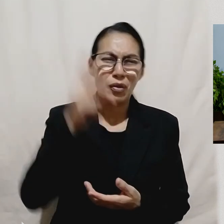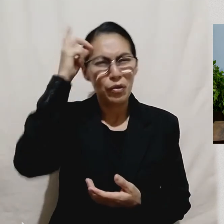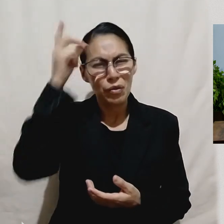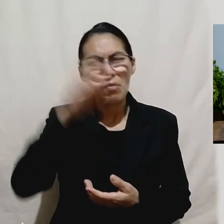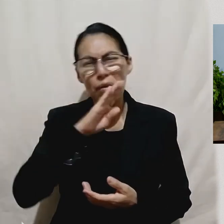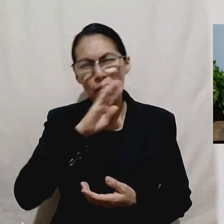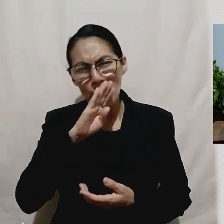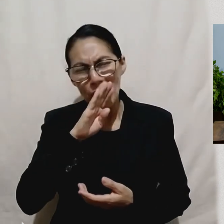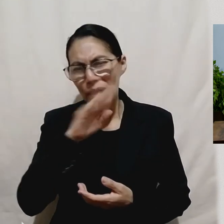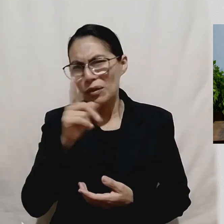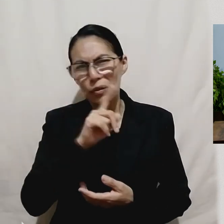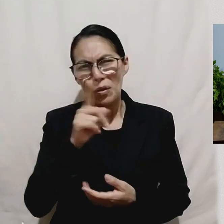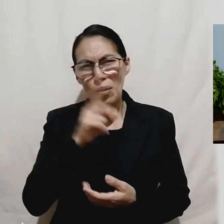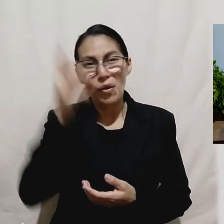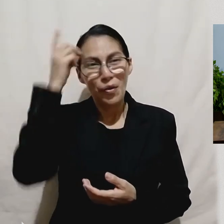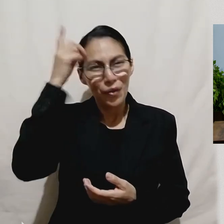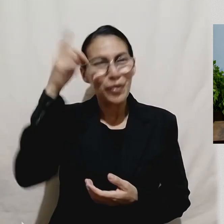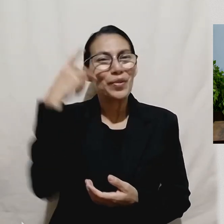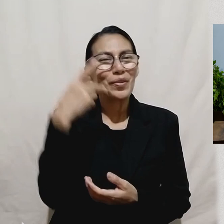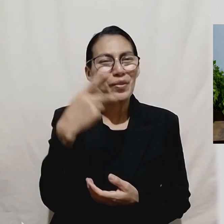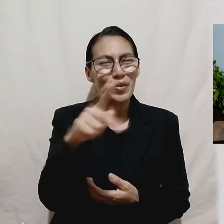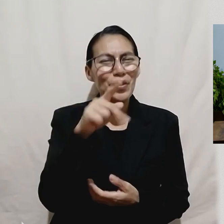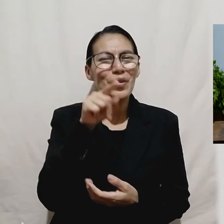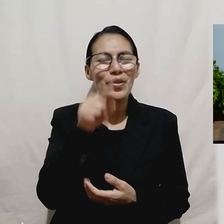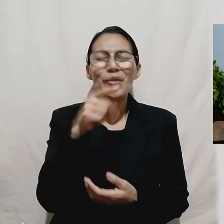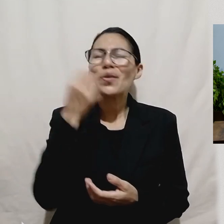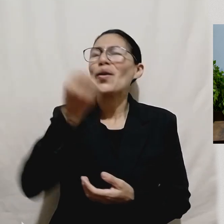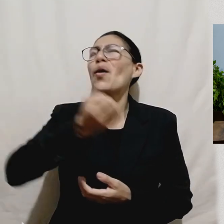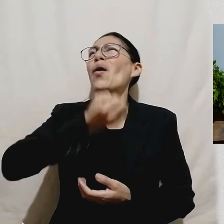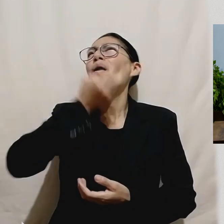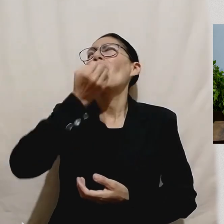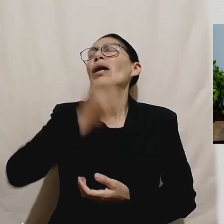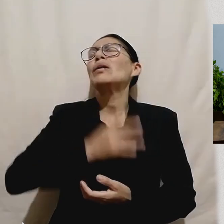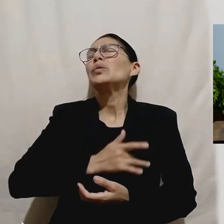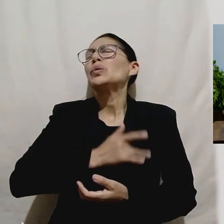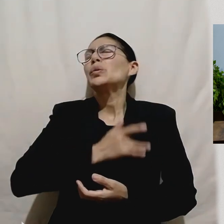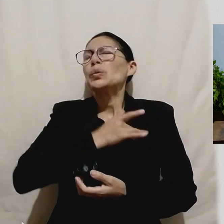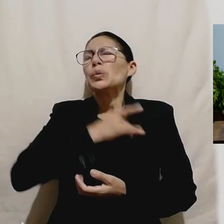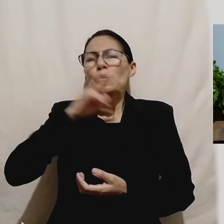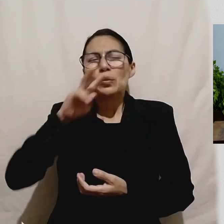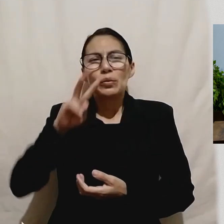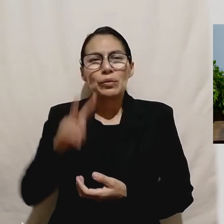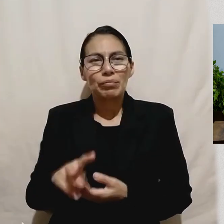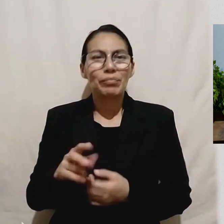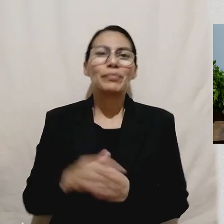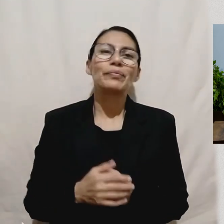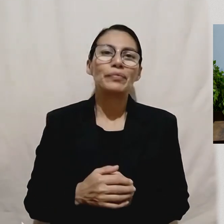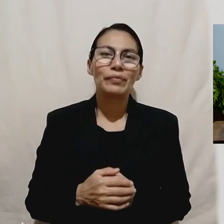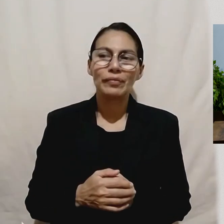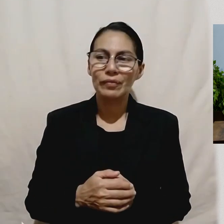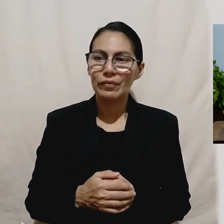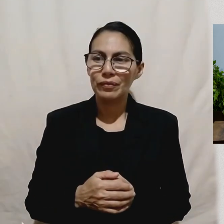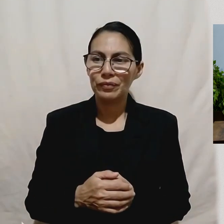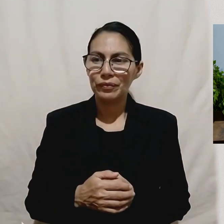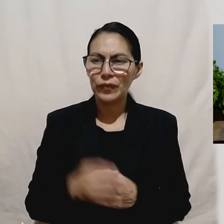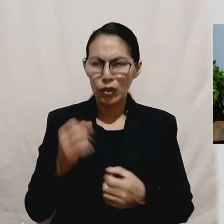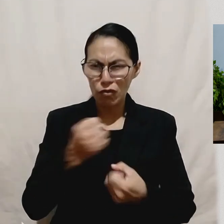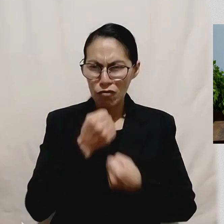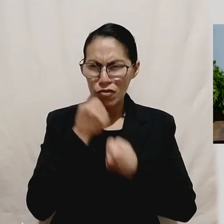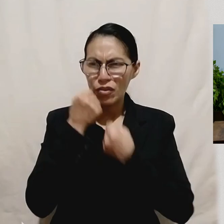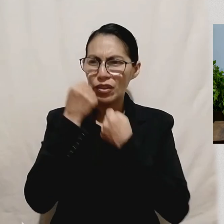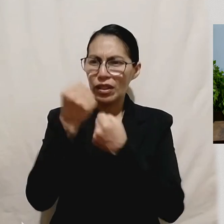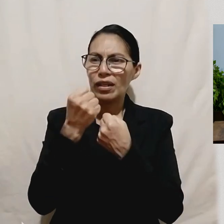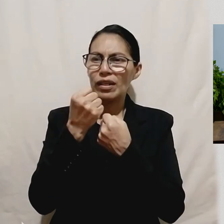el Dios de tus padres es ahora tu Dios que tú invocas con corazón sincero por dirección